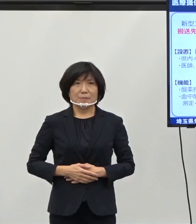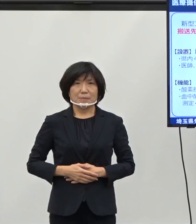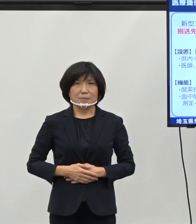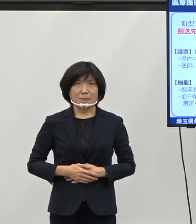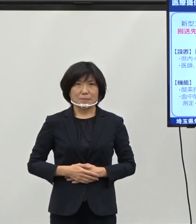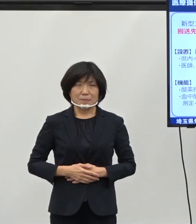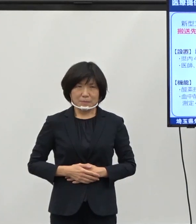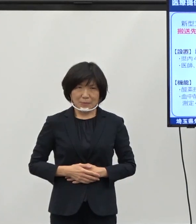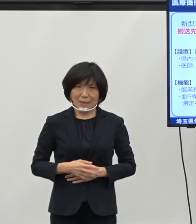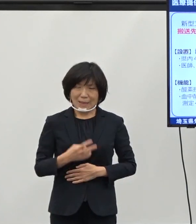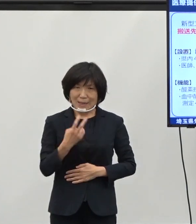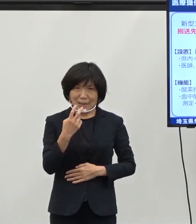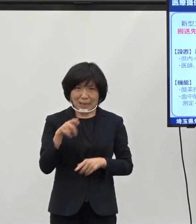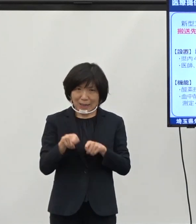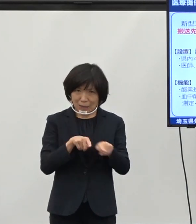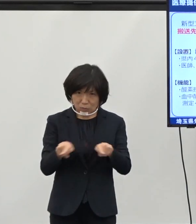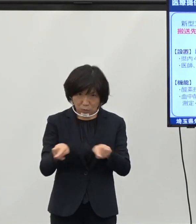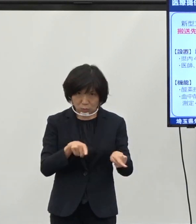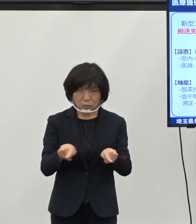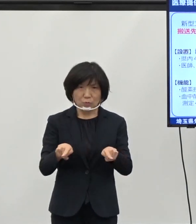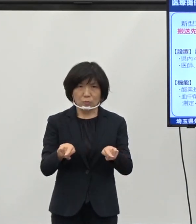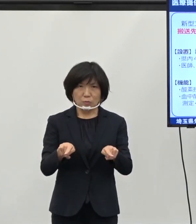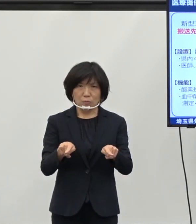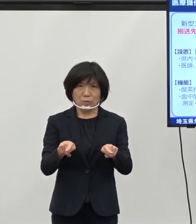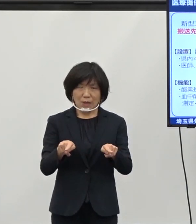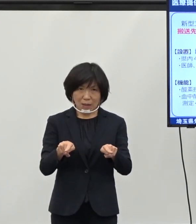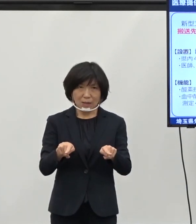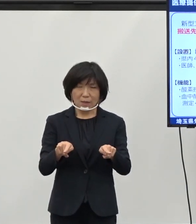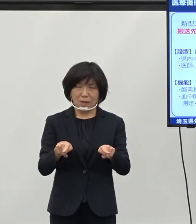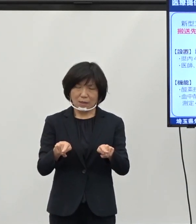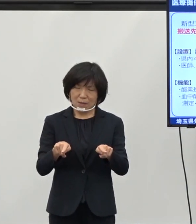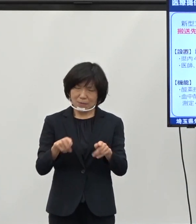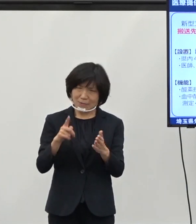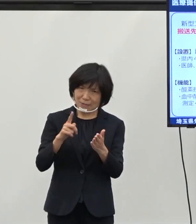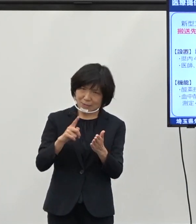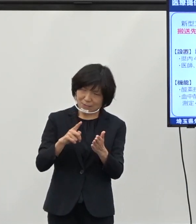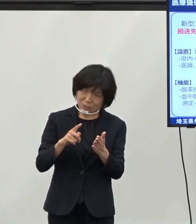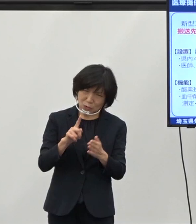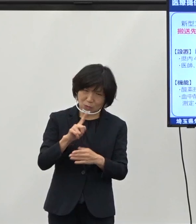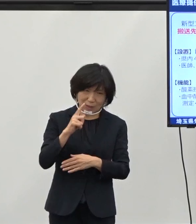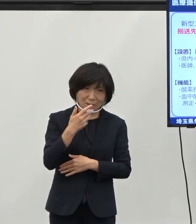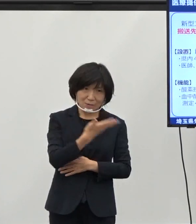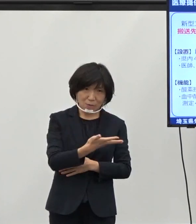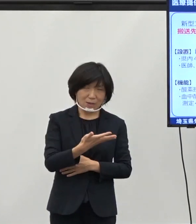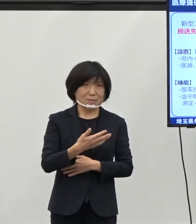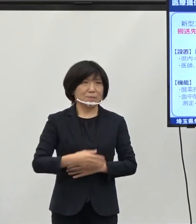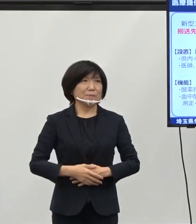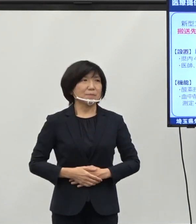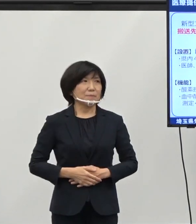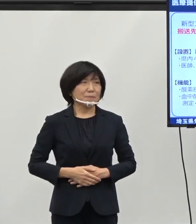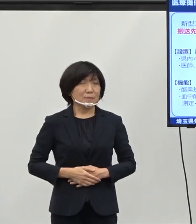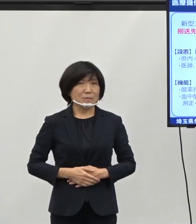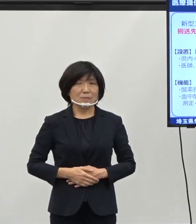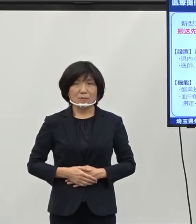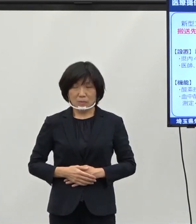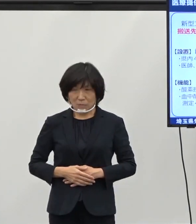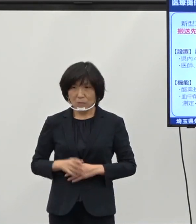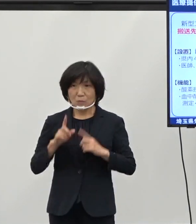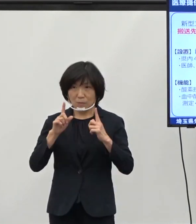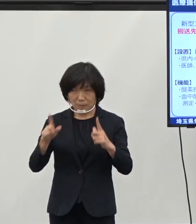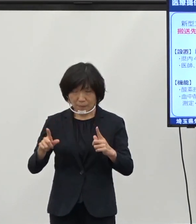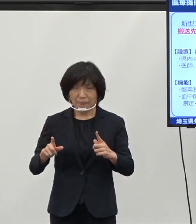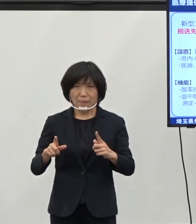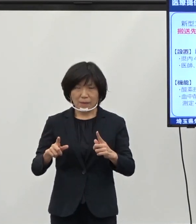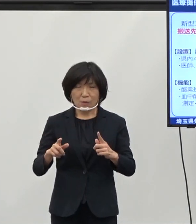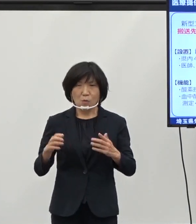バナンスというか監督について知事はどんなふうに考えているのかというと聞きたいんですけど、 遅れた本来あるべきその